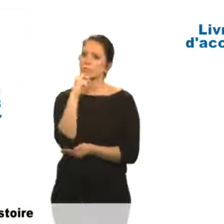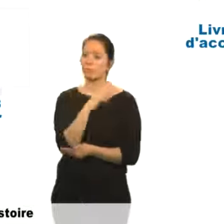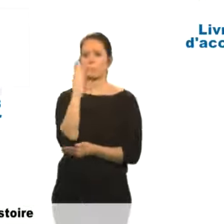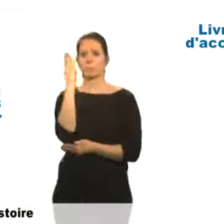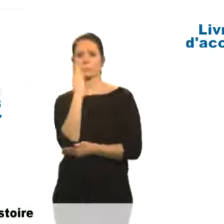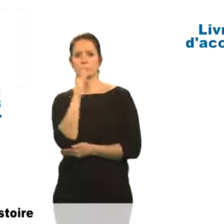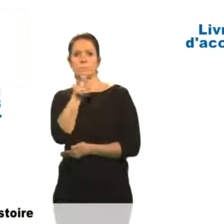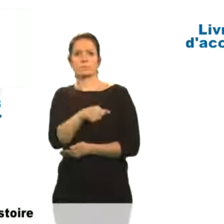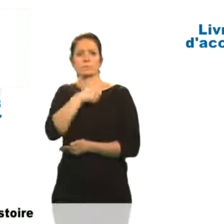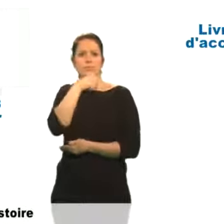disposant de peu de ressources.